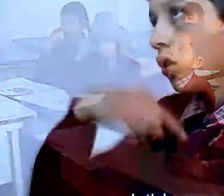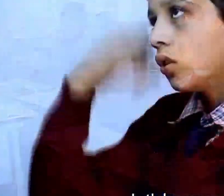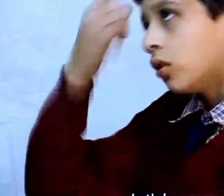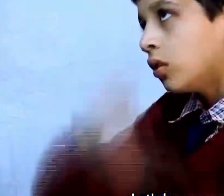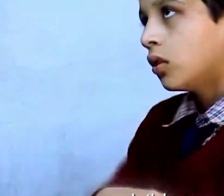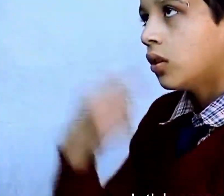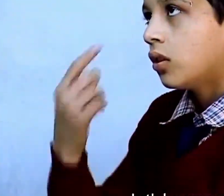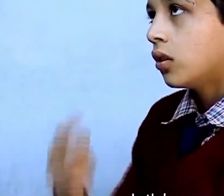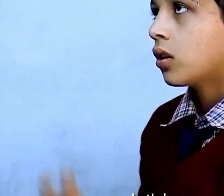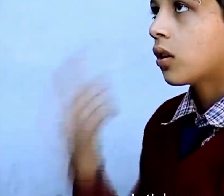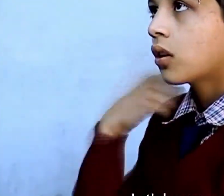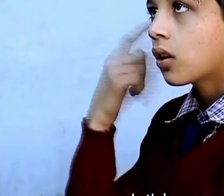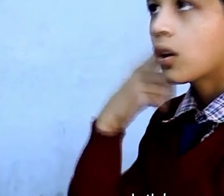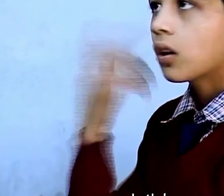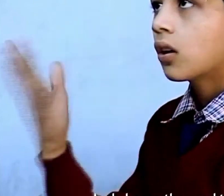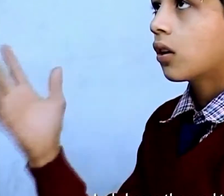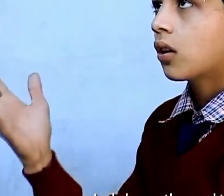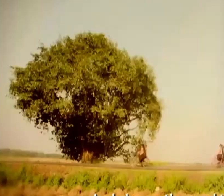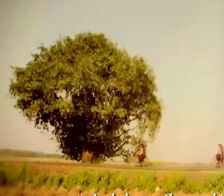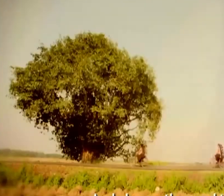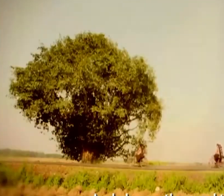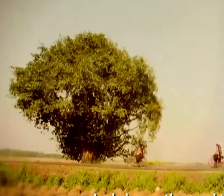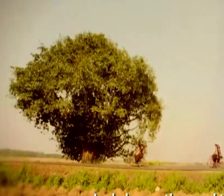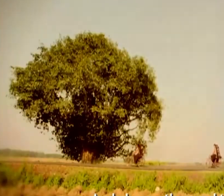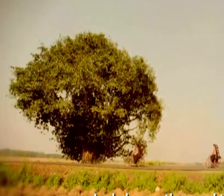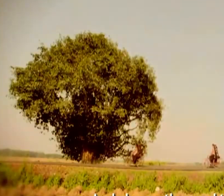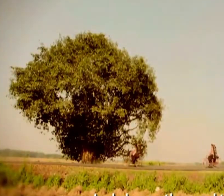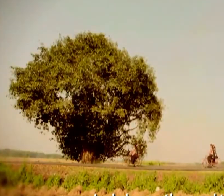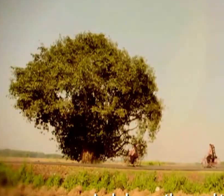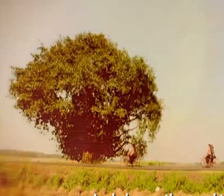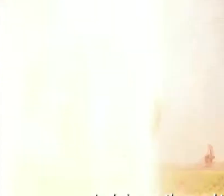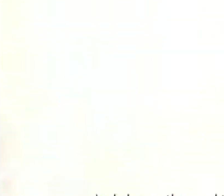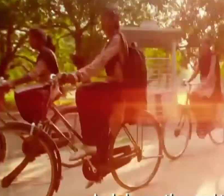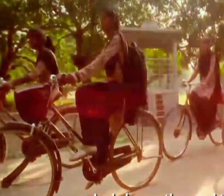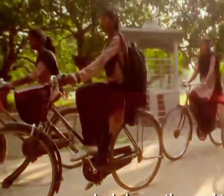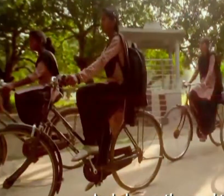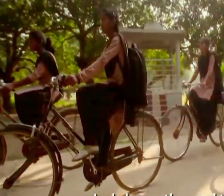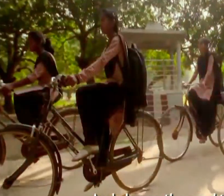स्वयं बने हम अपना रास्ता स्वयं